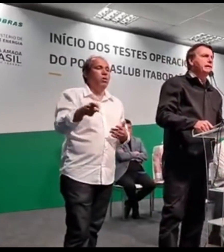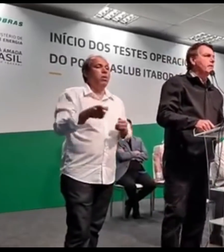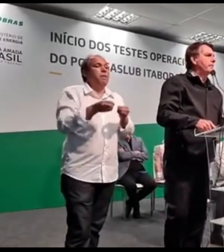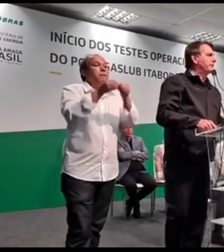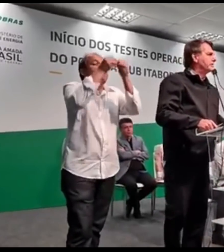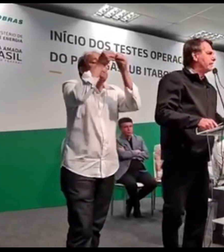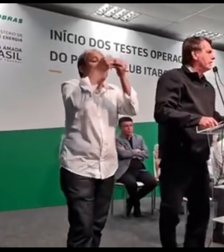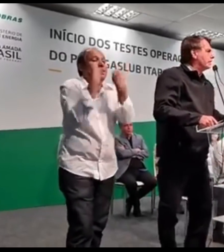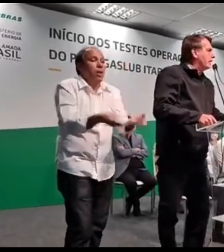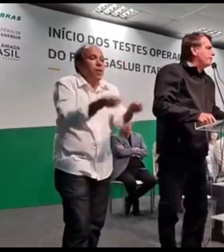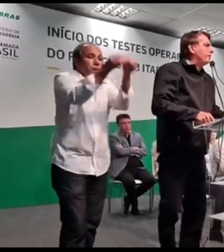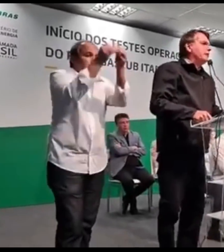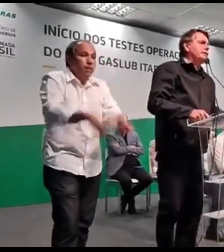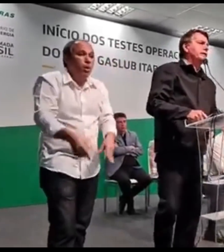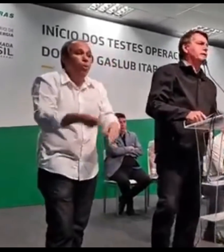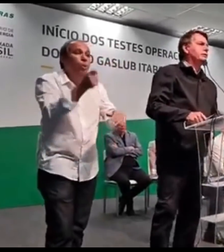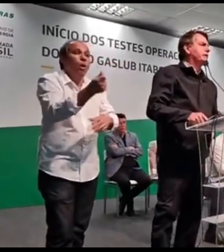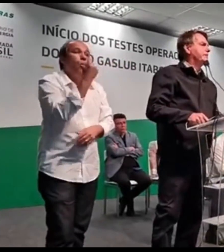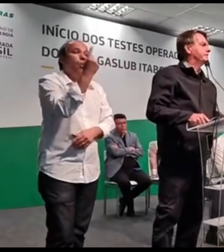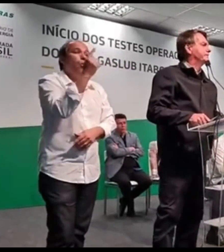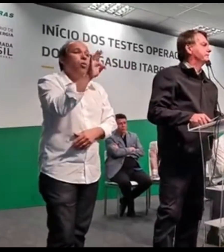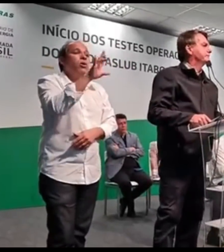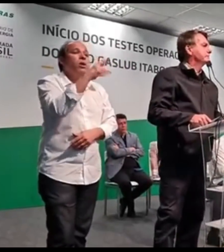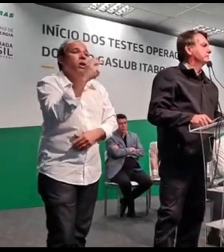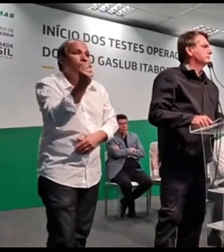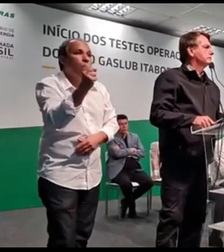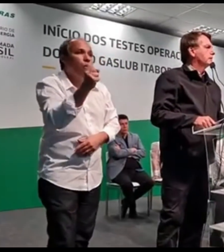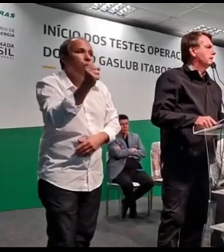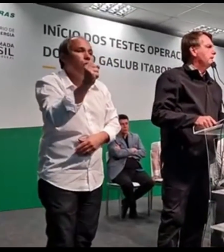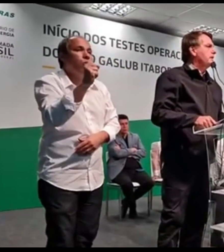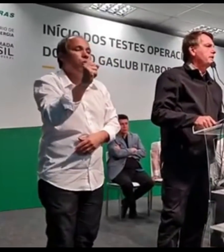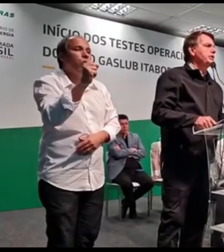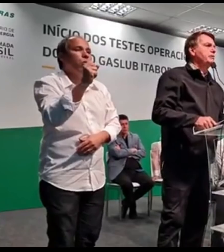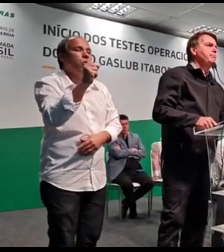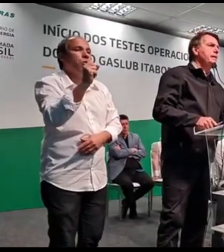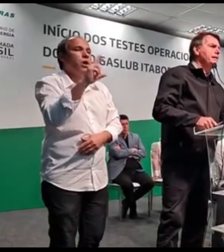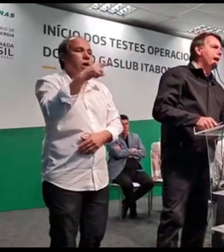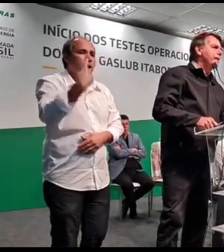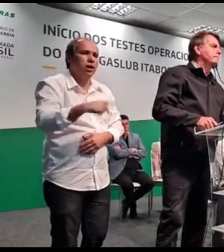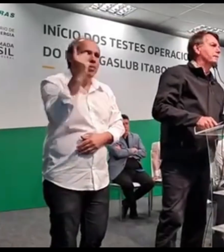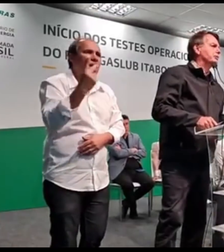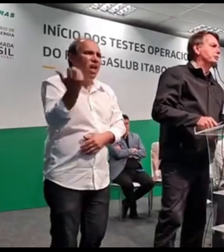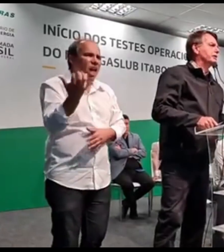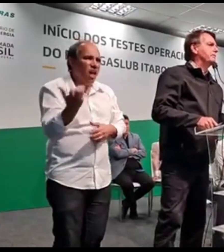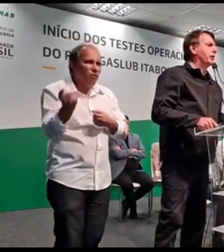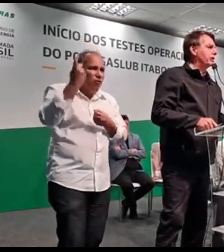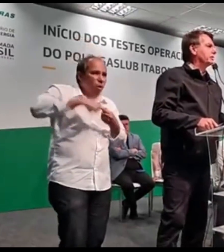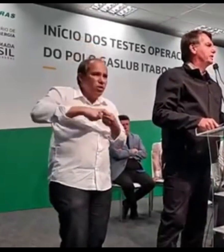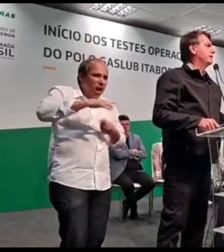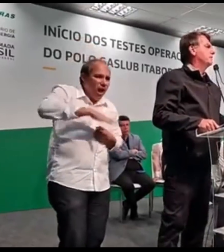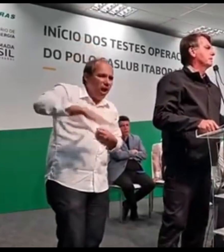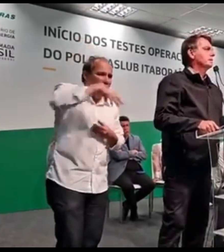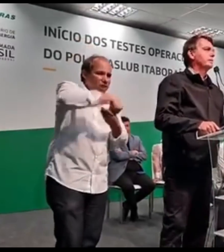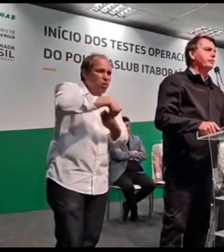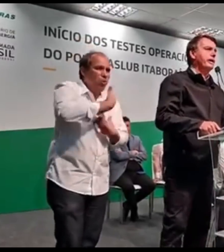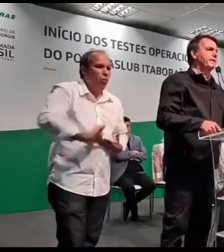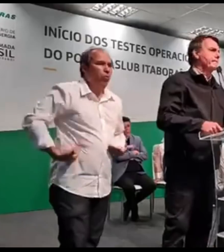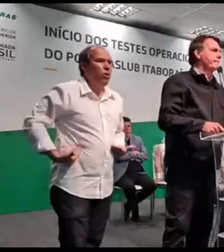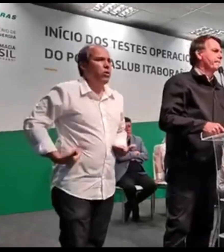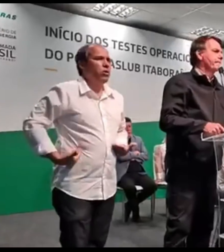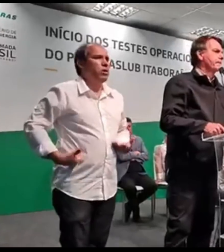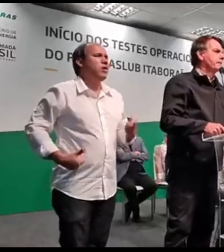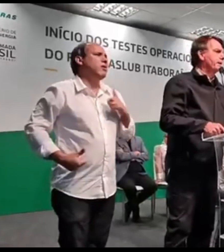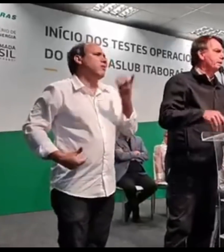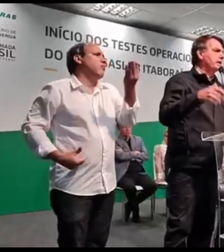quase 1 trilhão à Petrobras, quer voltar à cena do crime. Existem milhares de pessoas melhores do que eu por